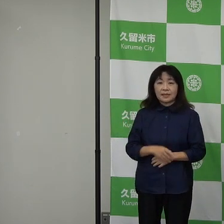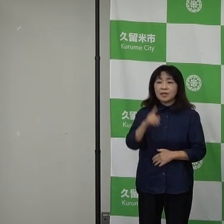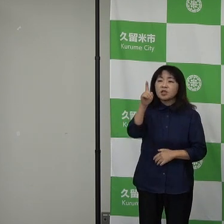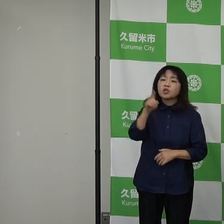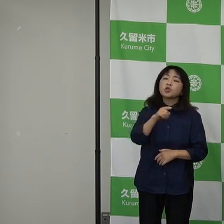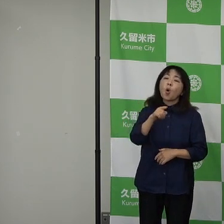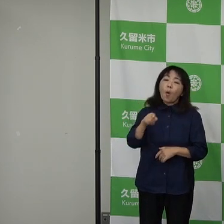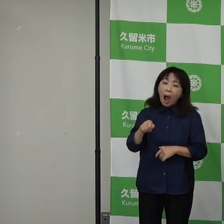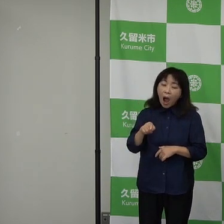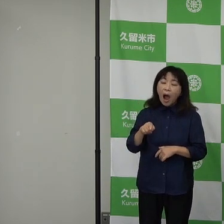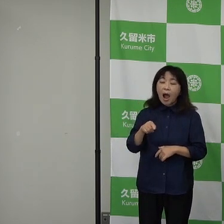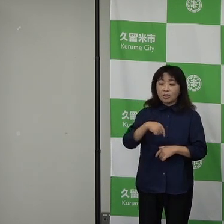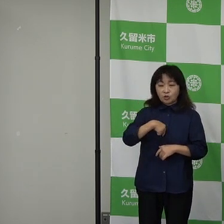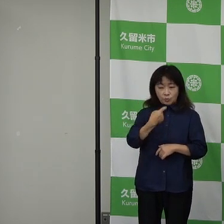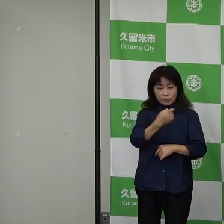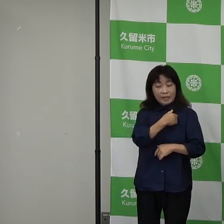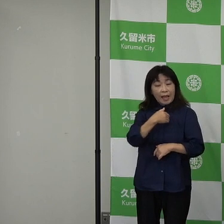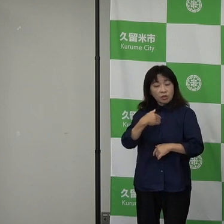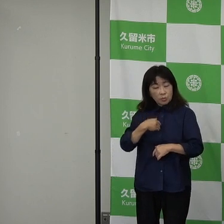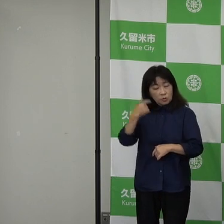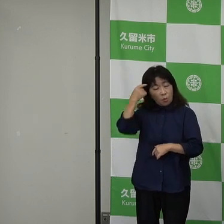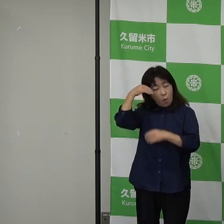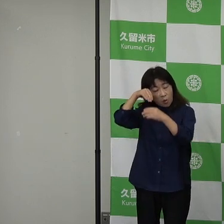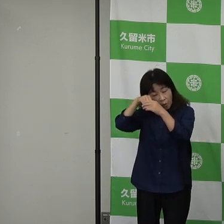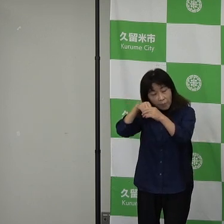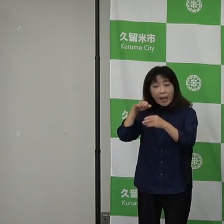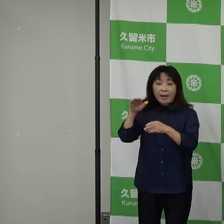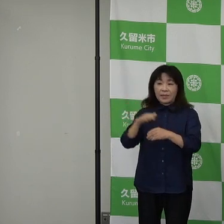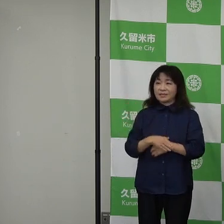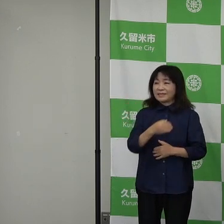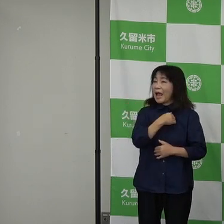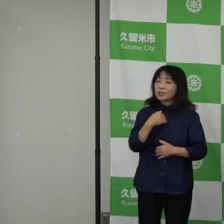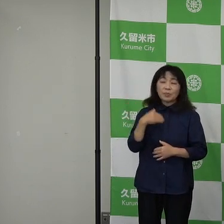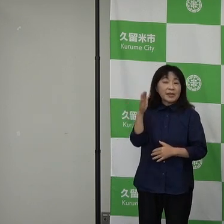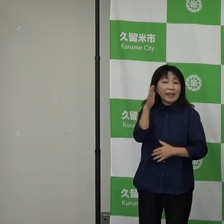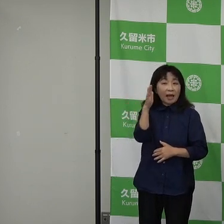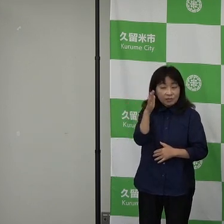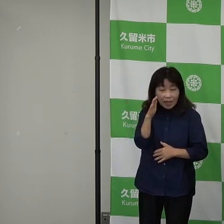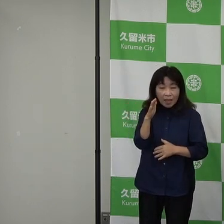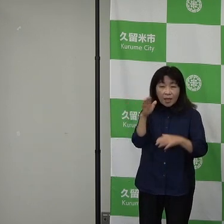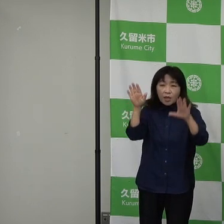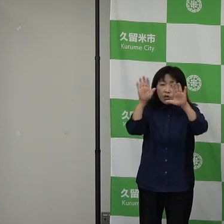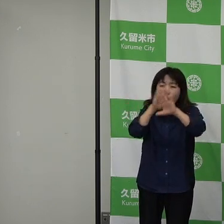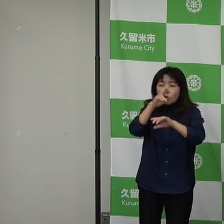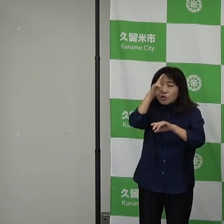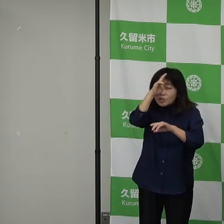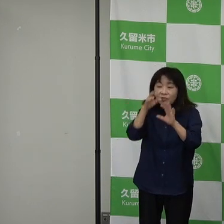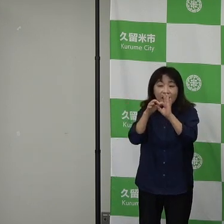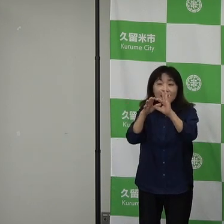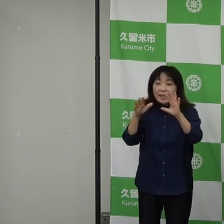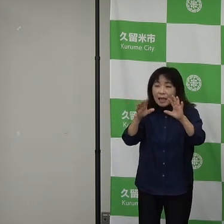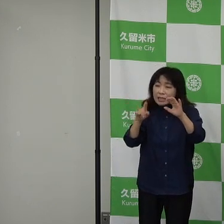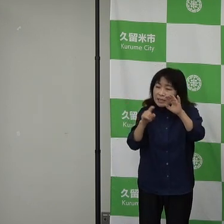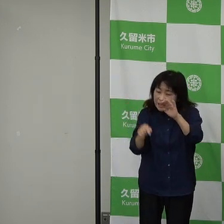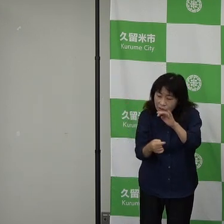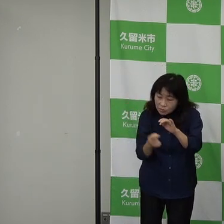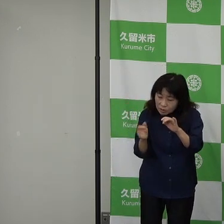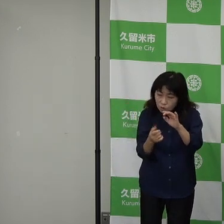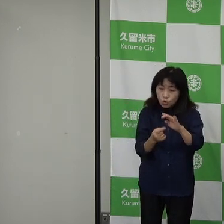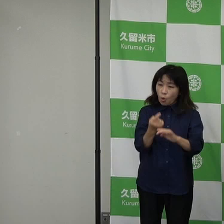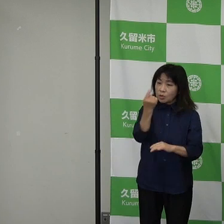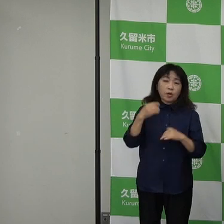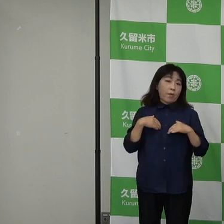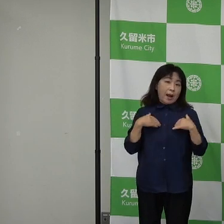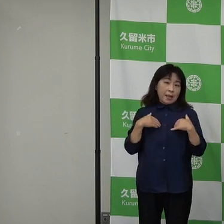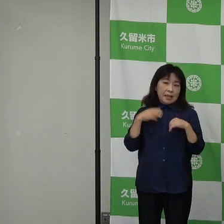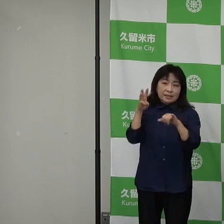は大丈夫だろうという思い込みがあります。大丈夫ではなくて昼夜を問わず、いつ発生するかわからない災害に備え